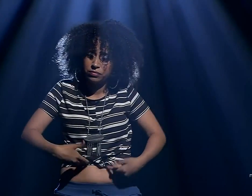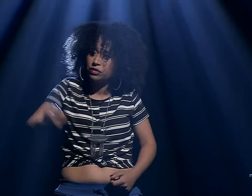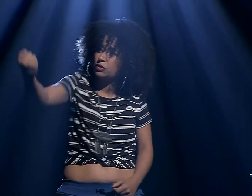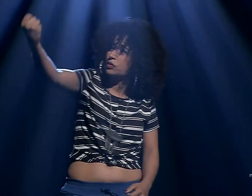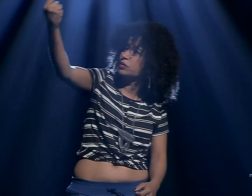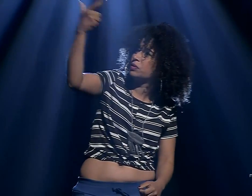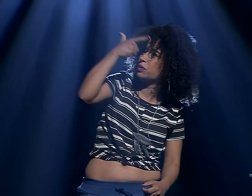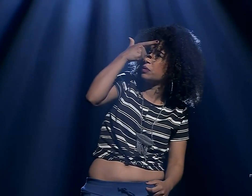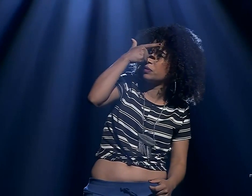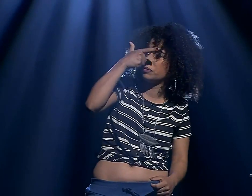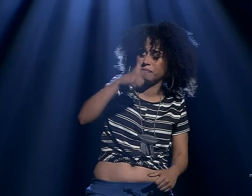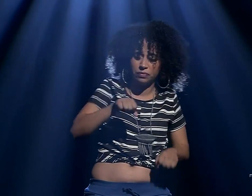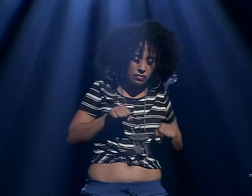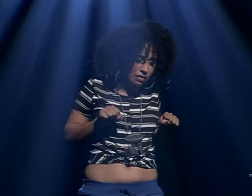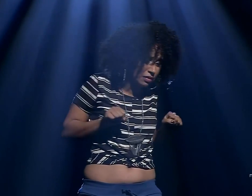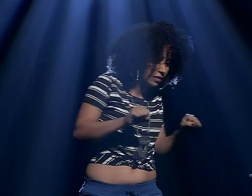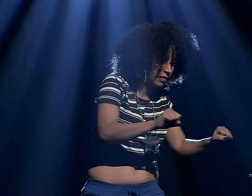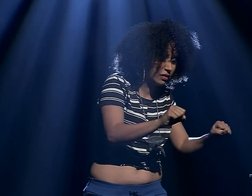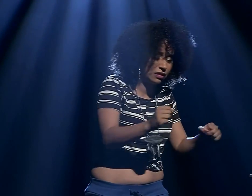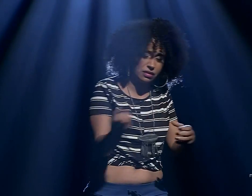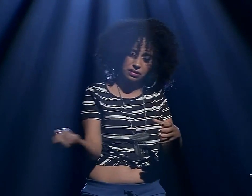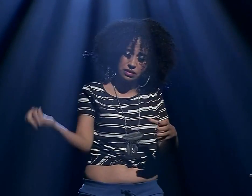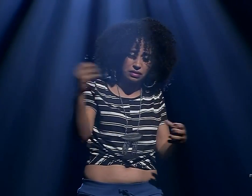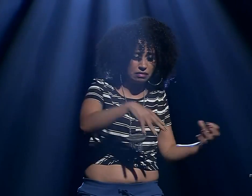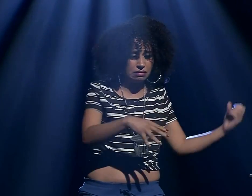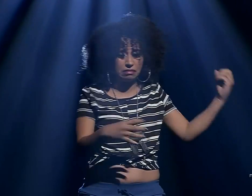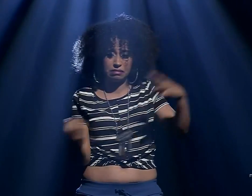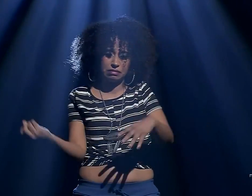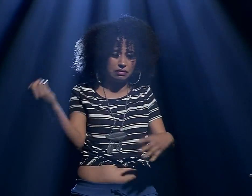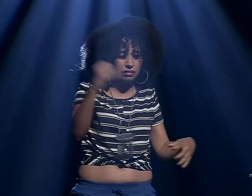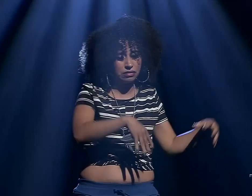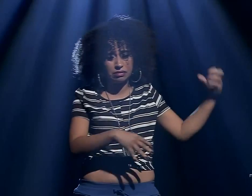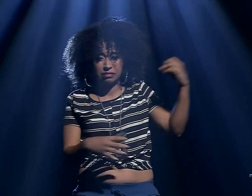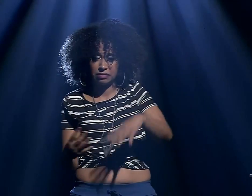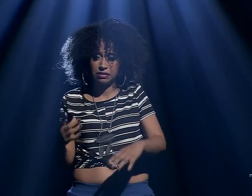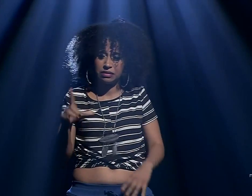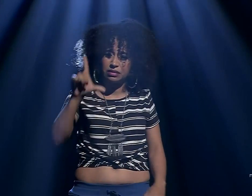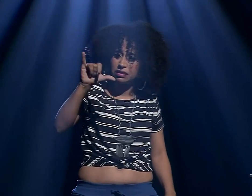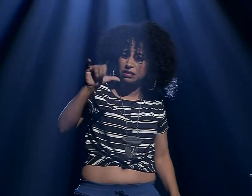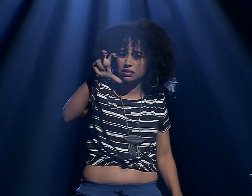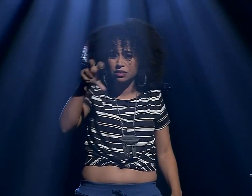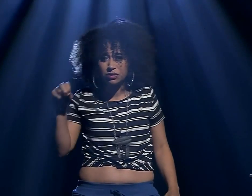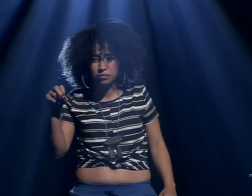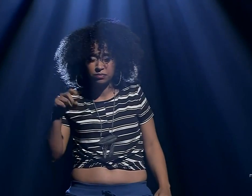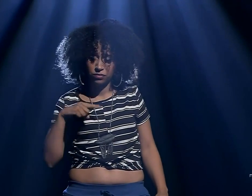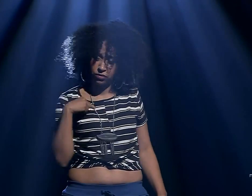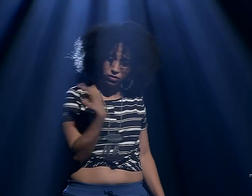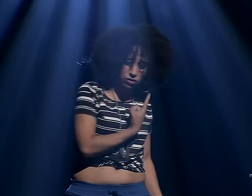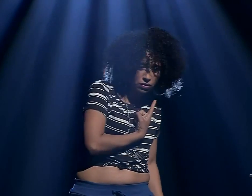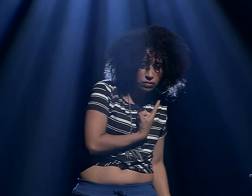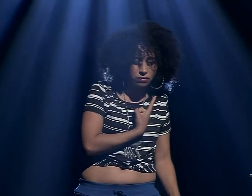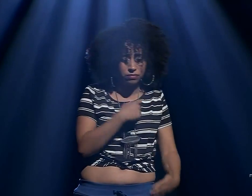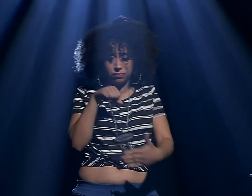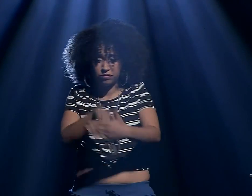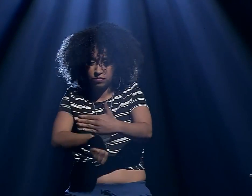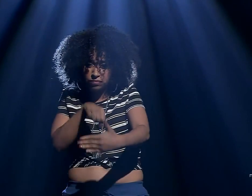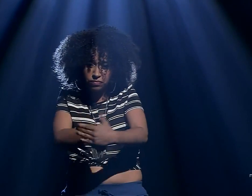comer Bom dia de sol o trampo rolando no lixão fogo queimando PM